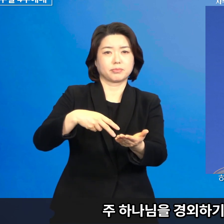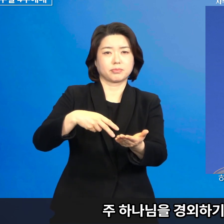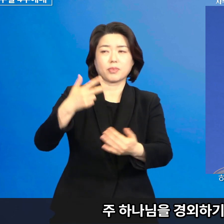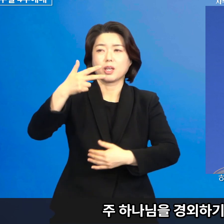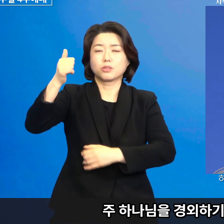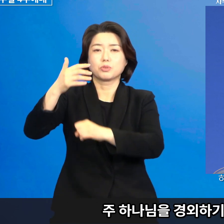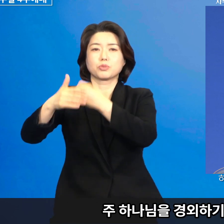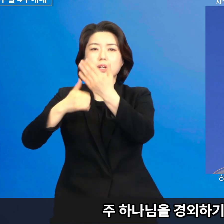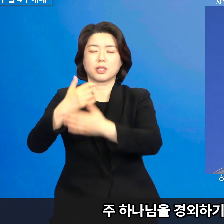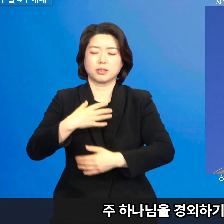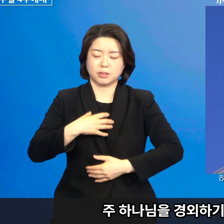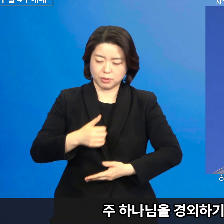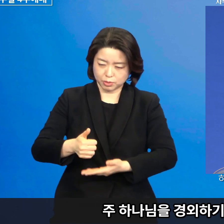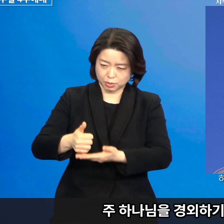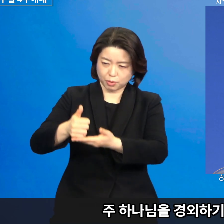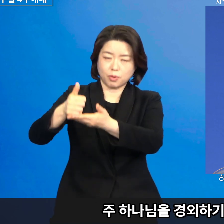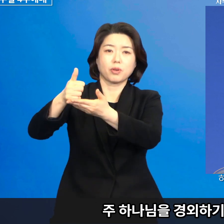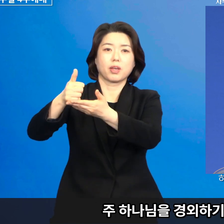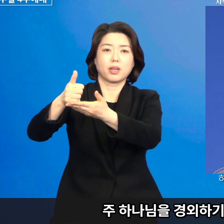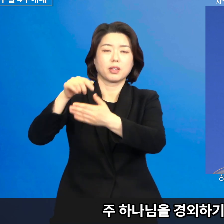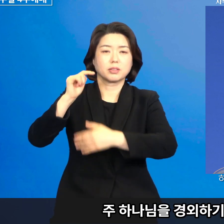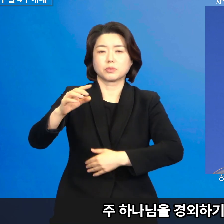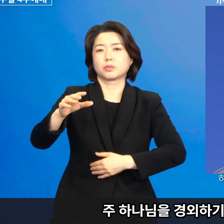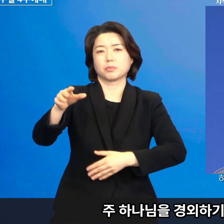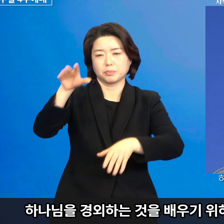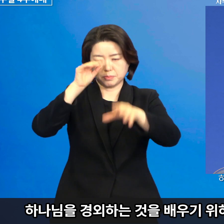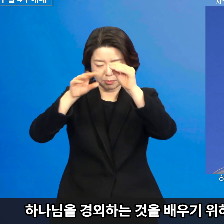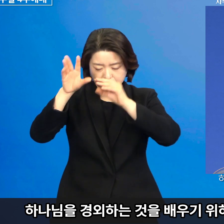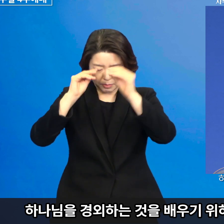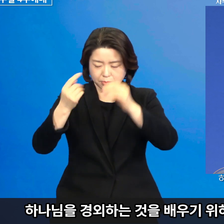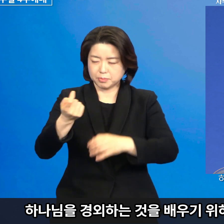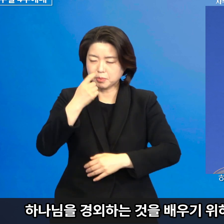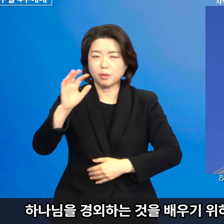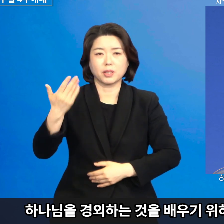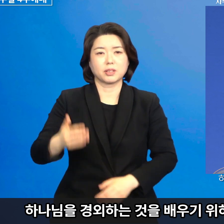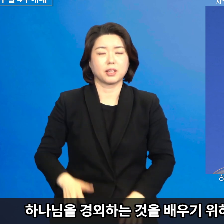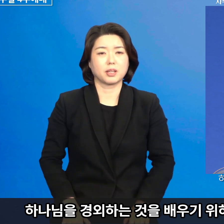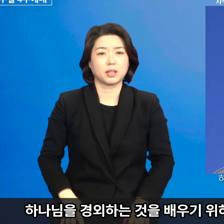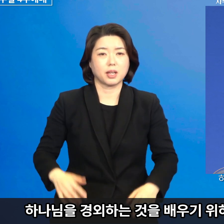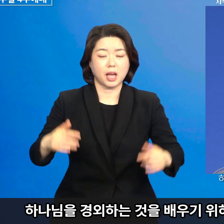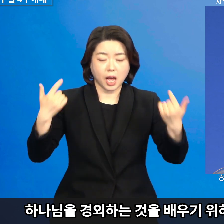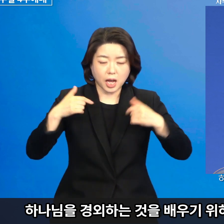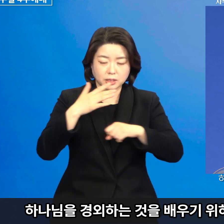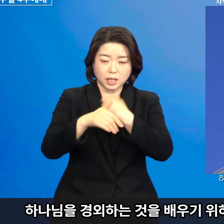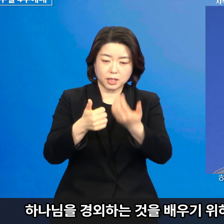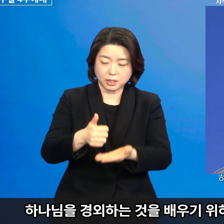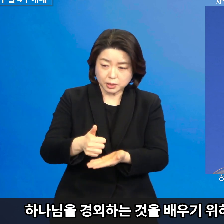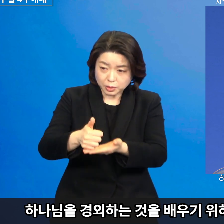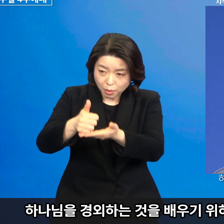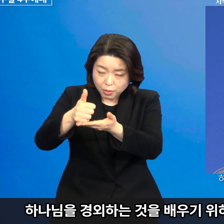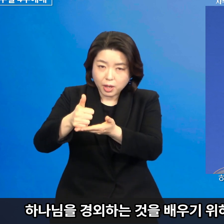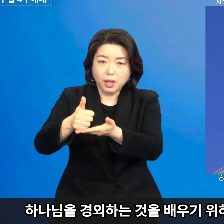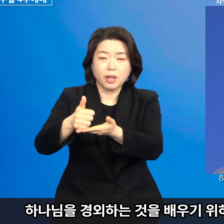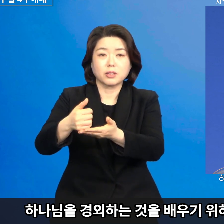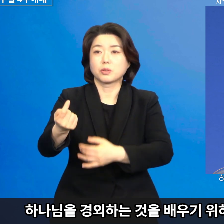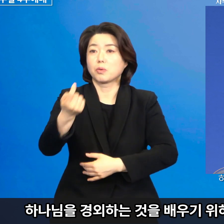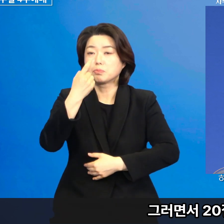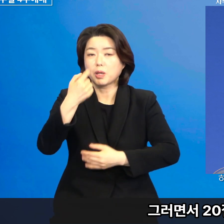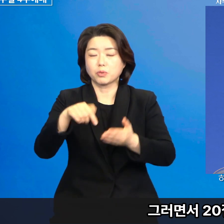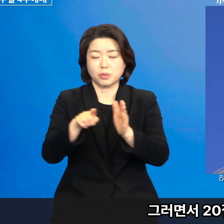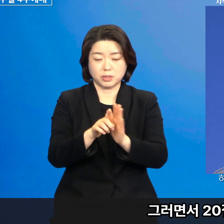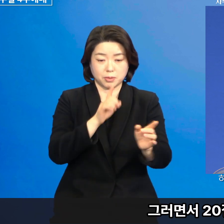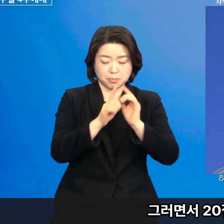하나님이 경외하기를 배우라고 했어요. 하나님 경외하는 것을 배우기 위하여 말씀을 갖게 하라는